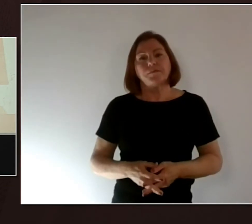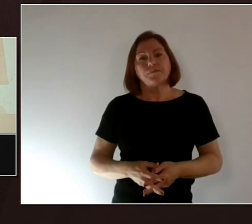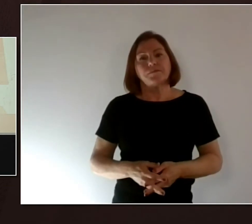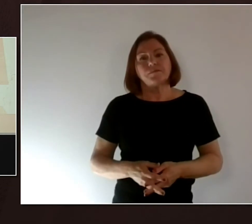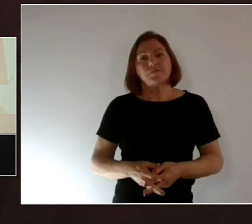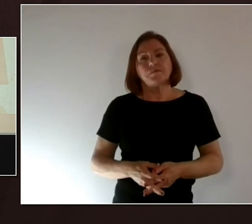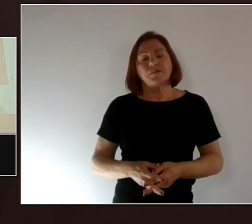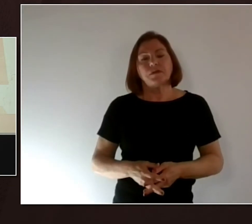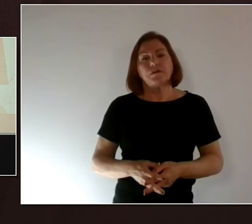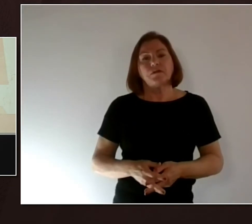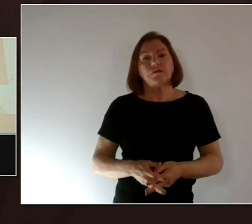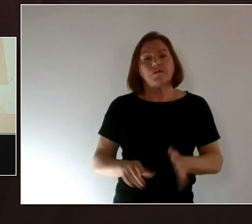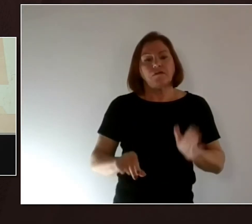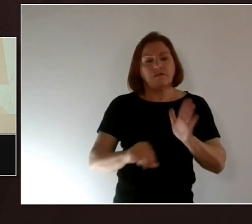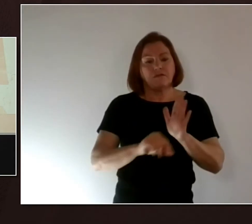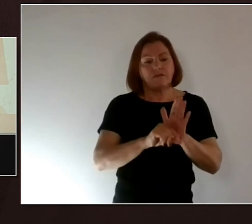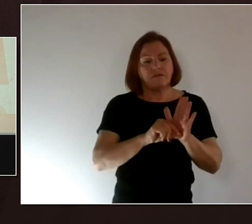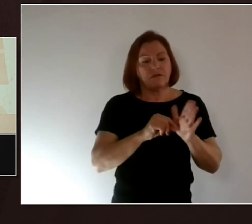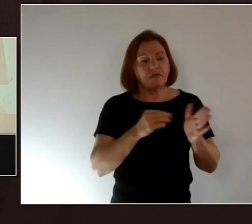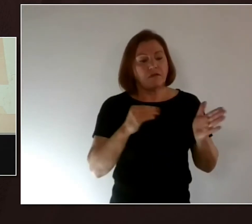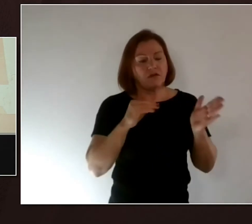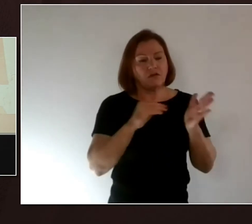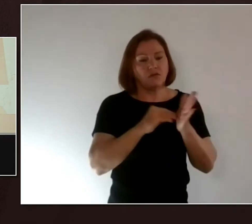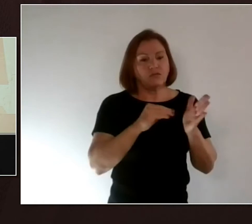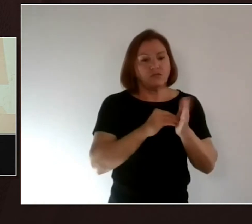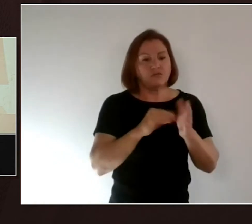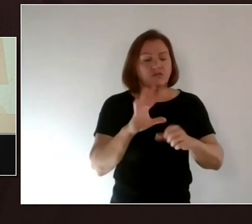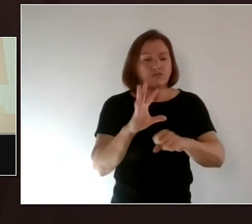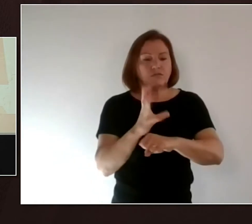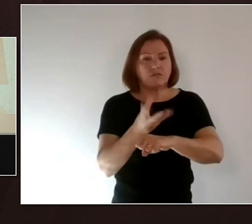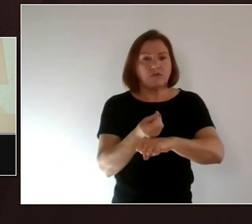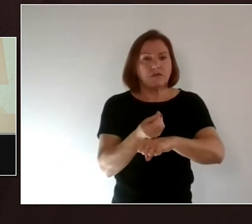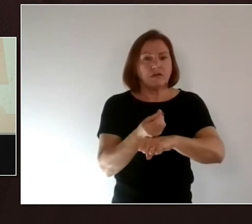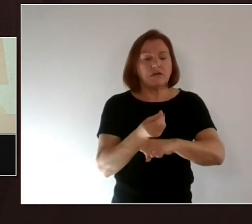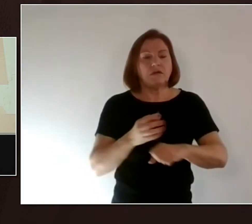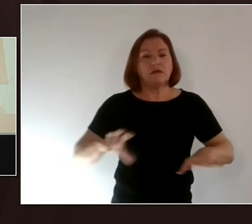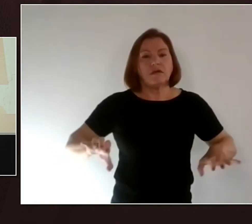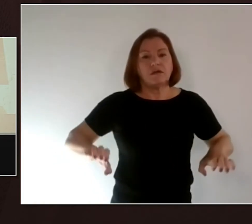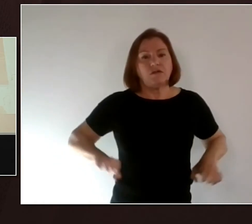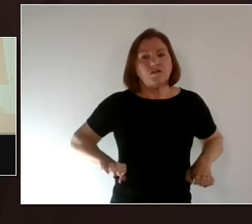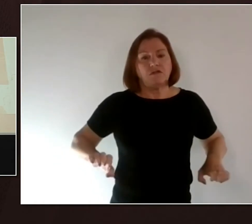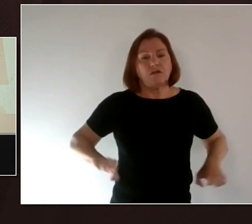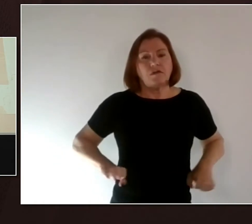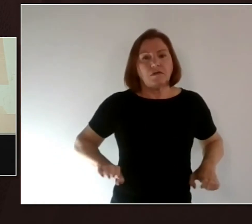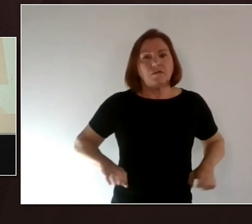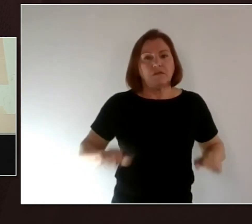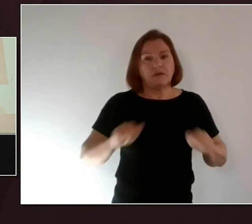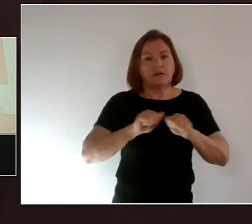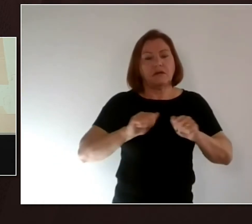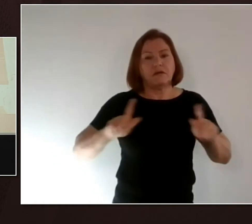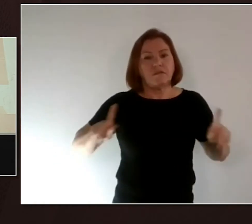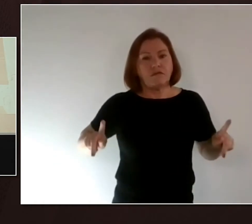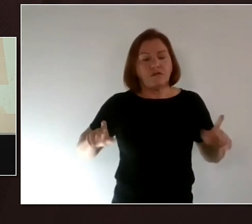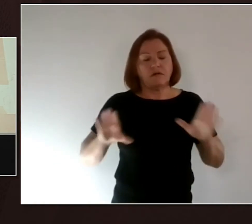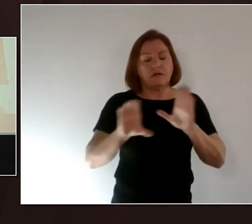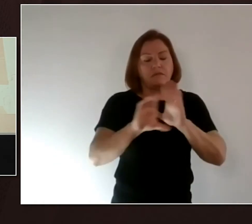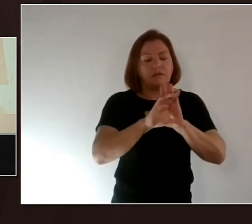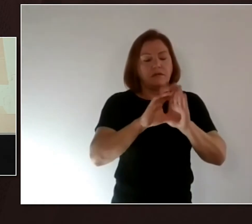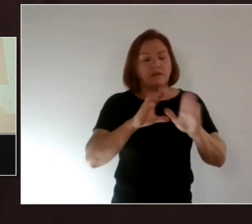último versículo da igreja em Esmirna. Vamos lá, Apocalipse 2, versículo 11